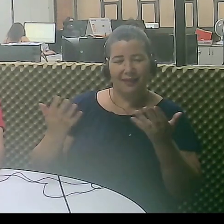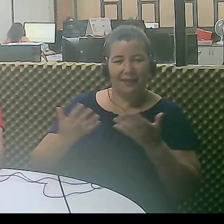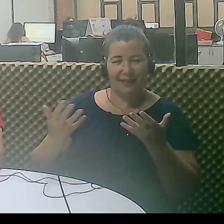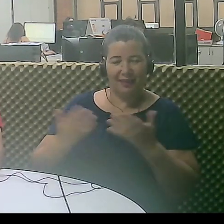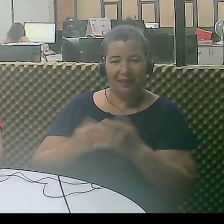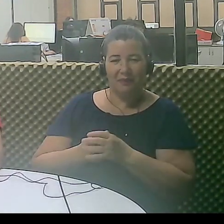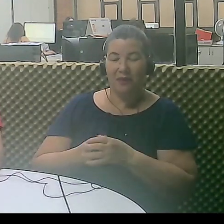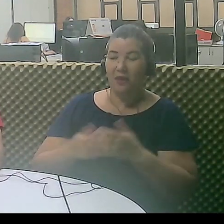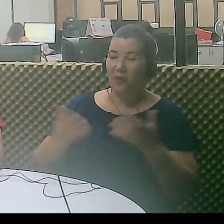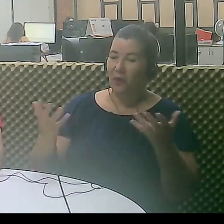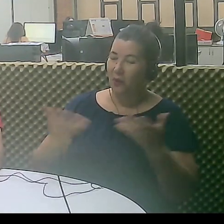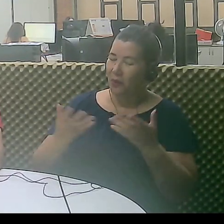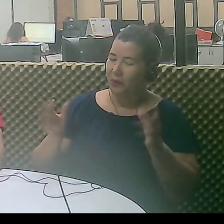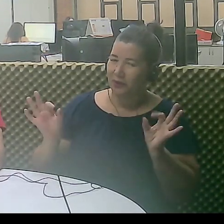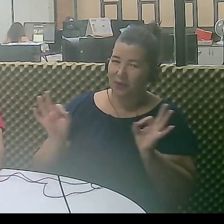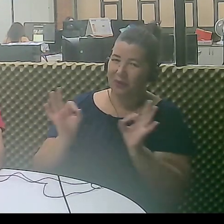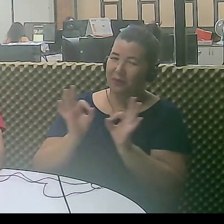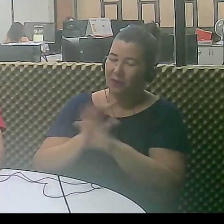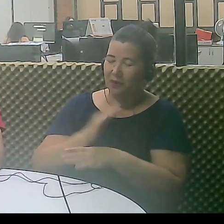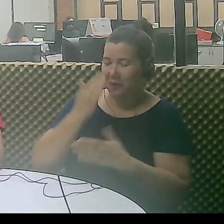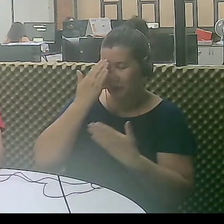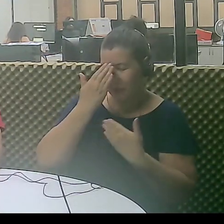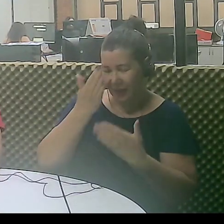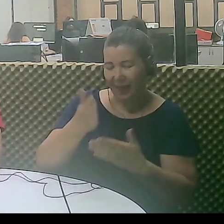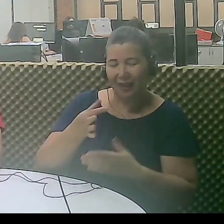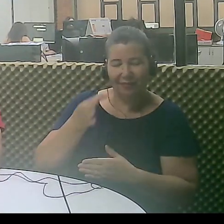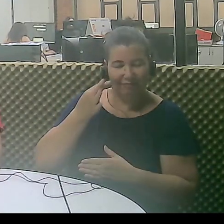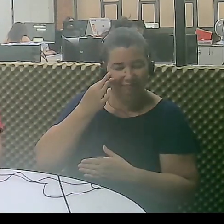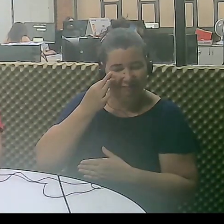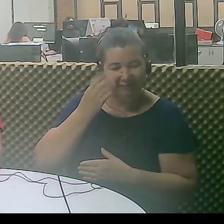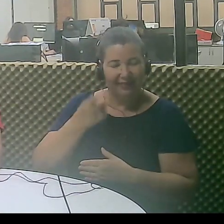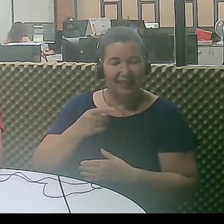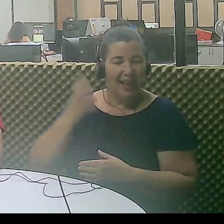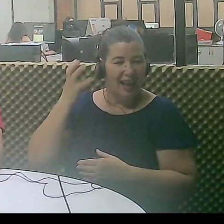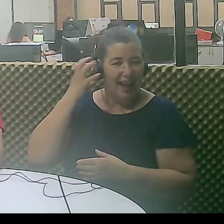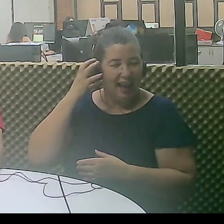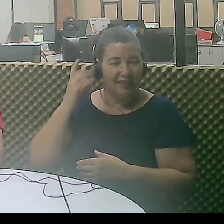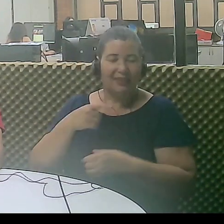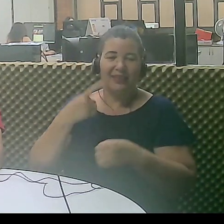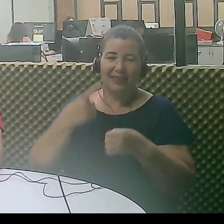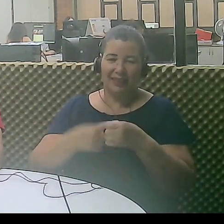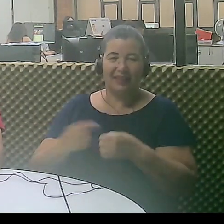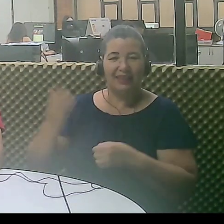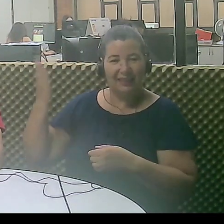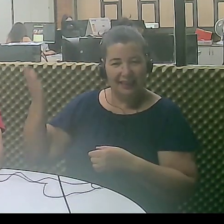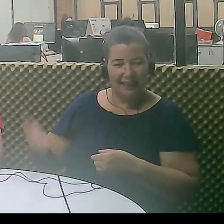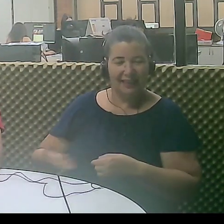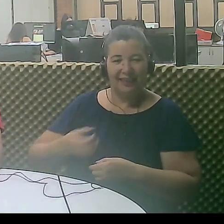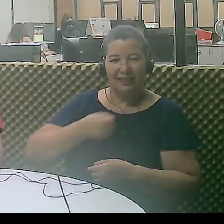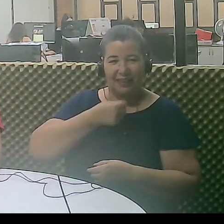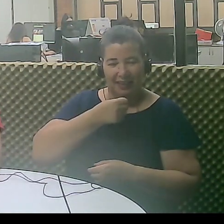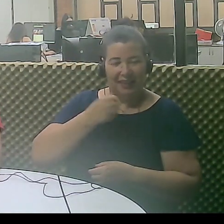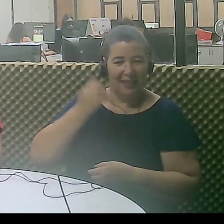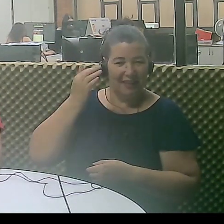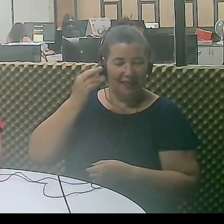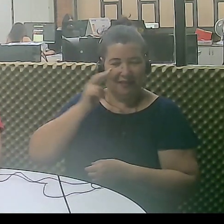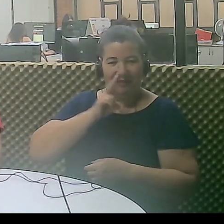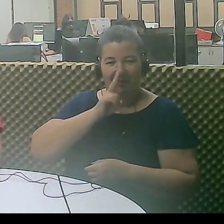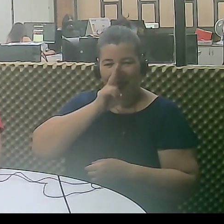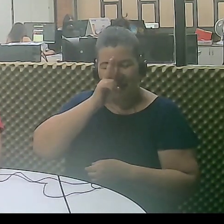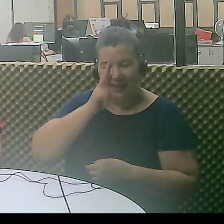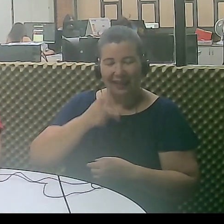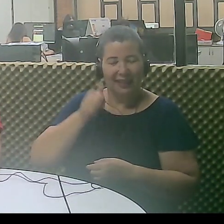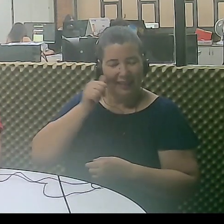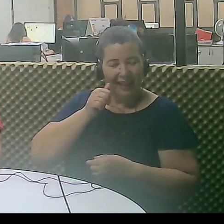notícias. A edição de hoje fica por aqui. Obrigado pela sua audiência, Rádio Nossa Cidade. Jornalista responsável pela edição, Vanessa